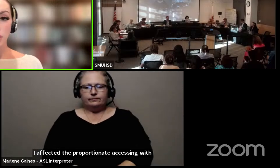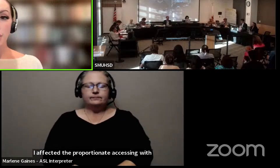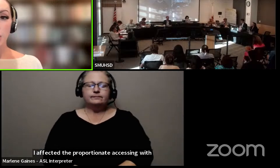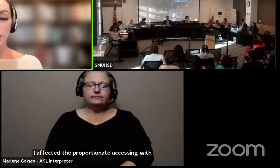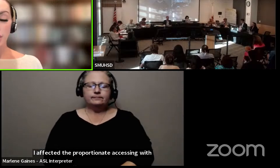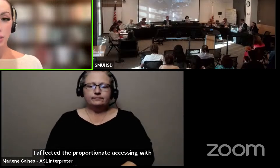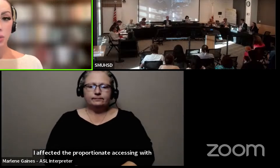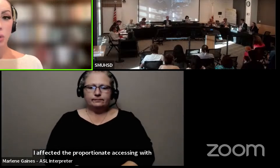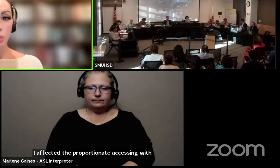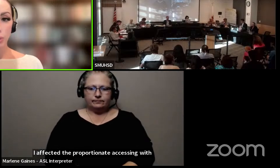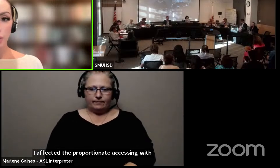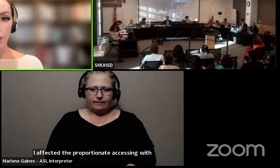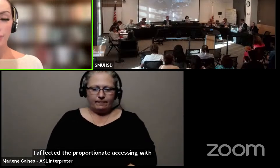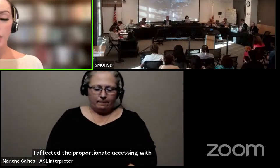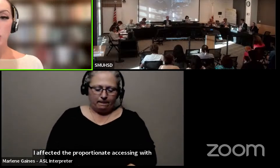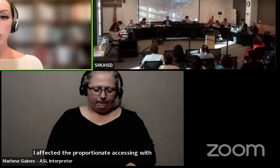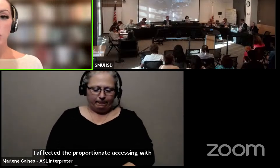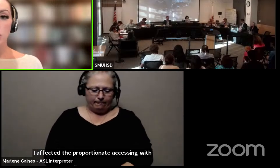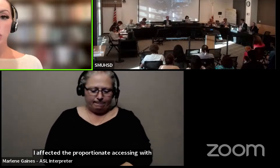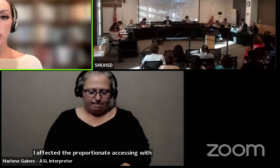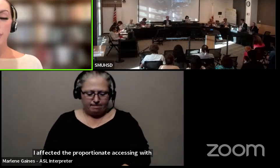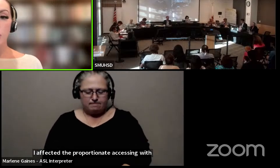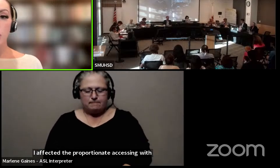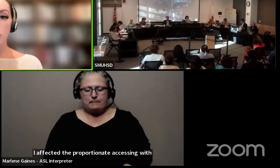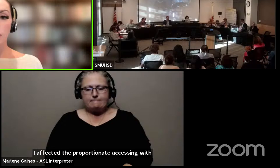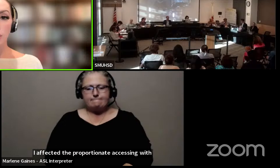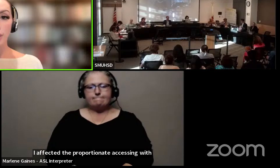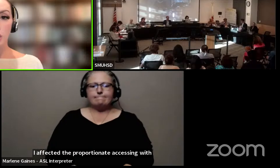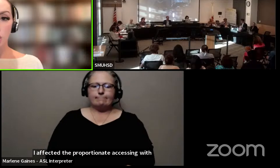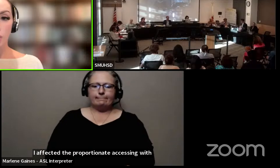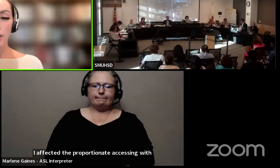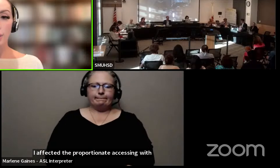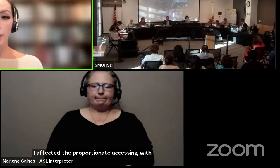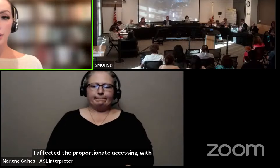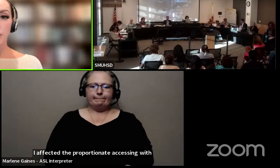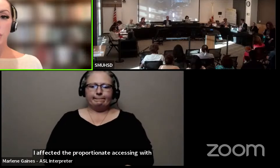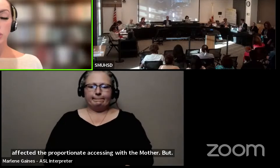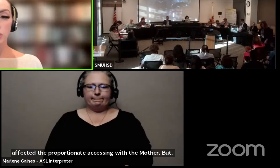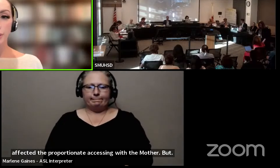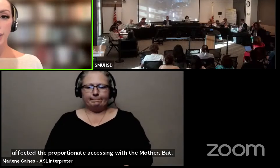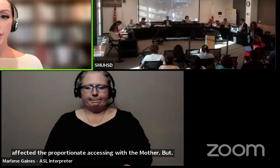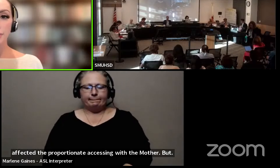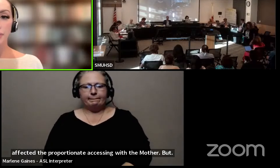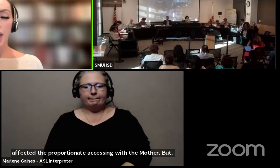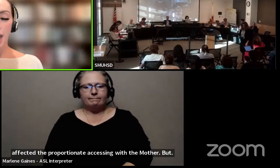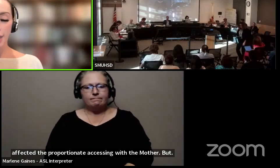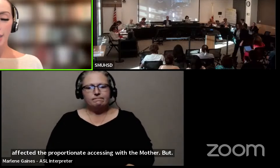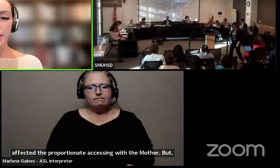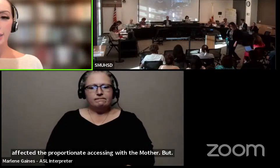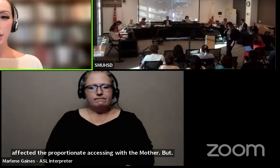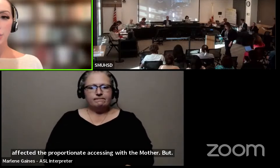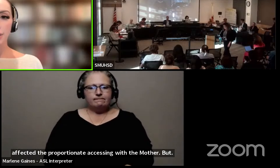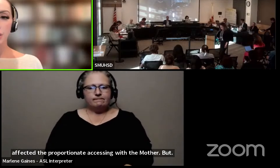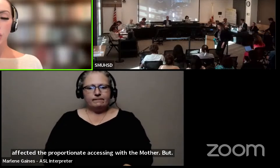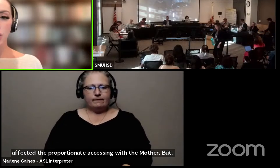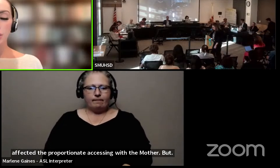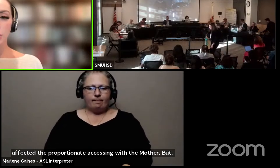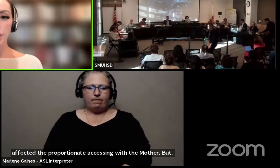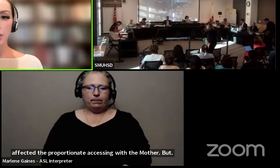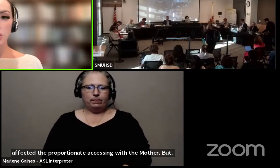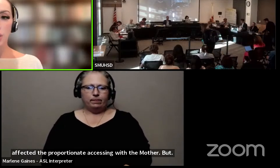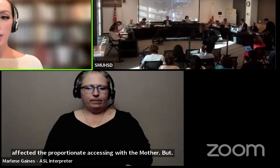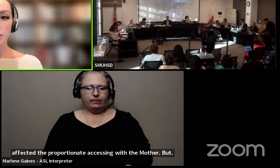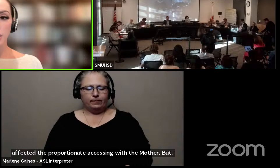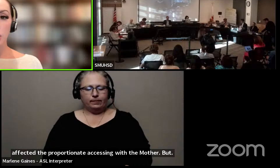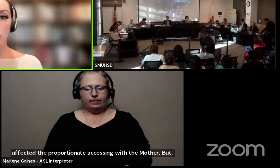si usted no es bilingüe y está en su computadora, en unos segundos verá un icono en forma de globo en la parte inferior de su pantalla. Haga clic en Interpretación y